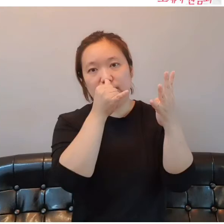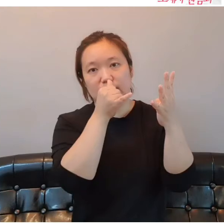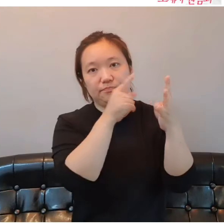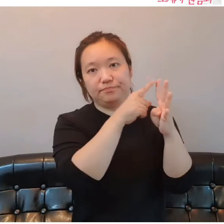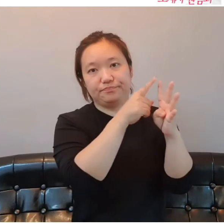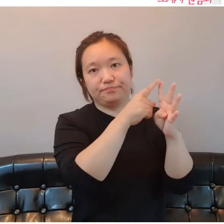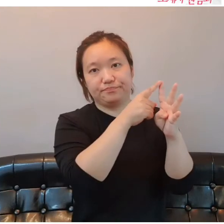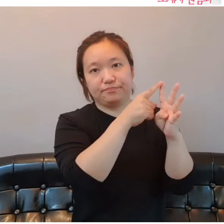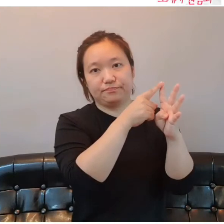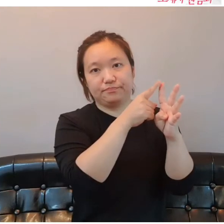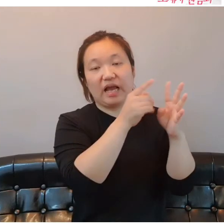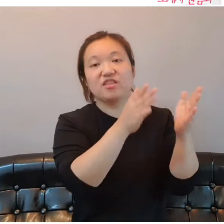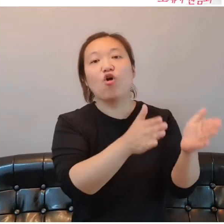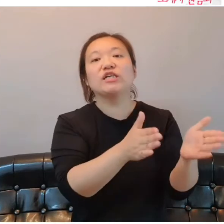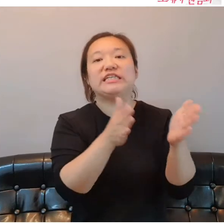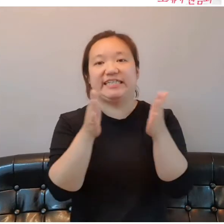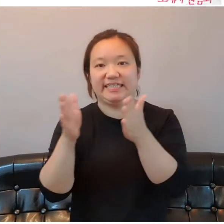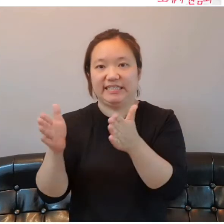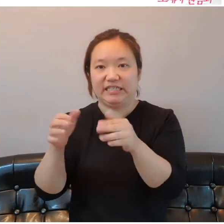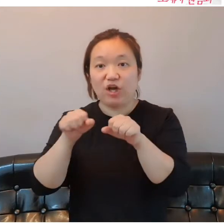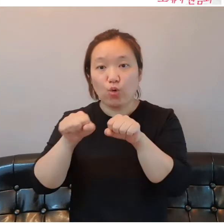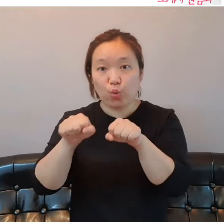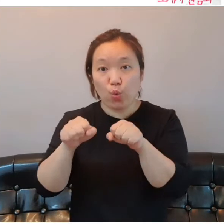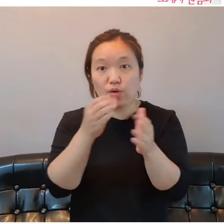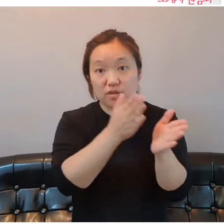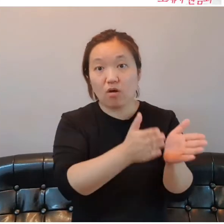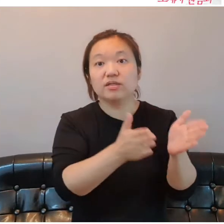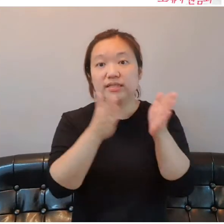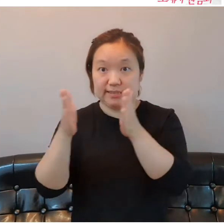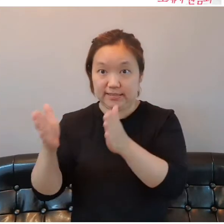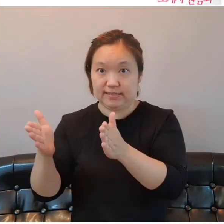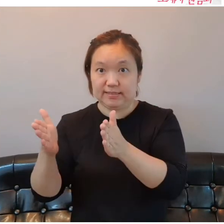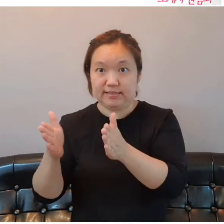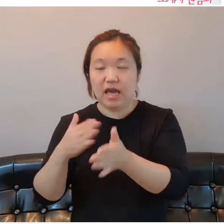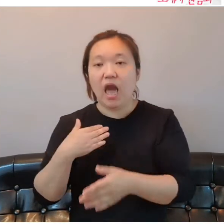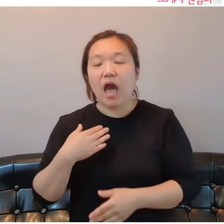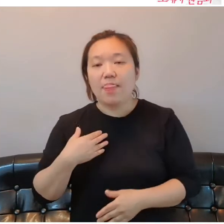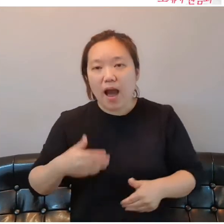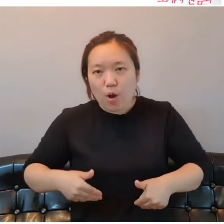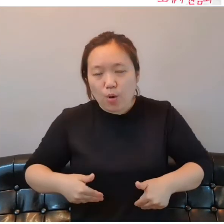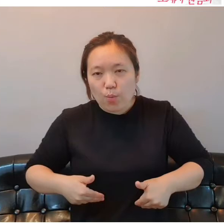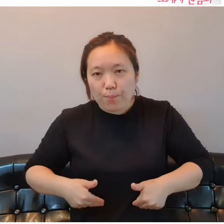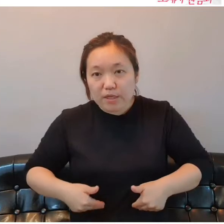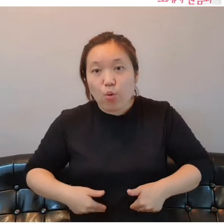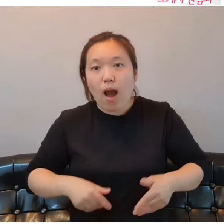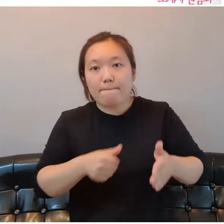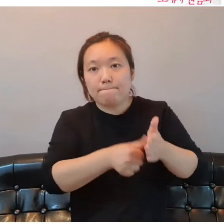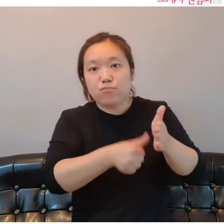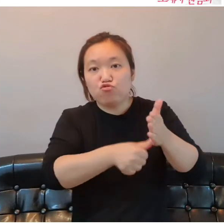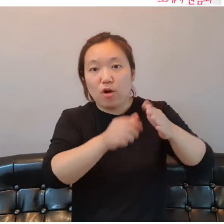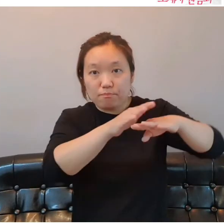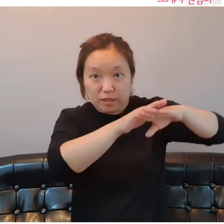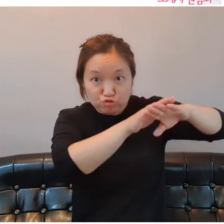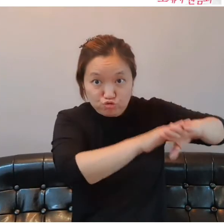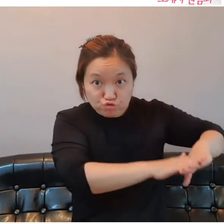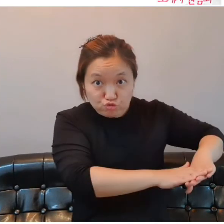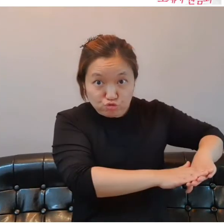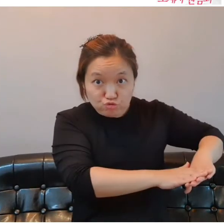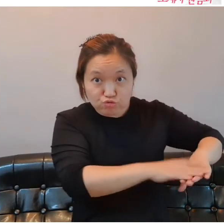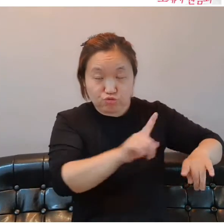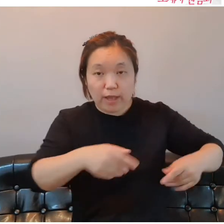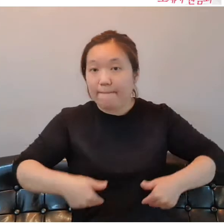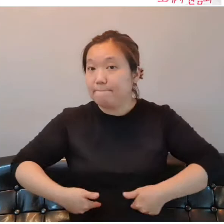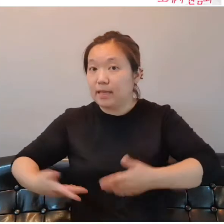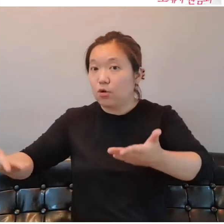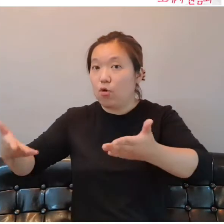단순한 정리를 말해요. 내게 꼭 필요한 것만 남겨두고 나머지는 미련 없이 버리세요. 주변을